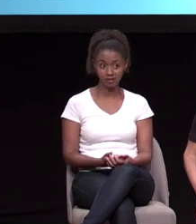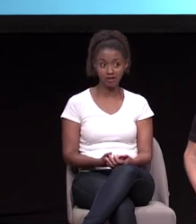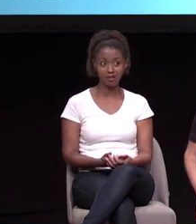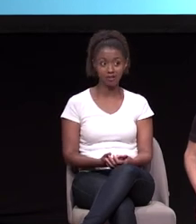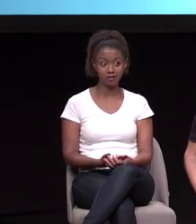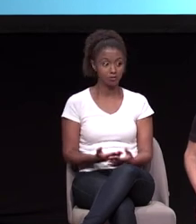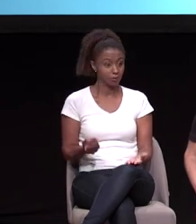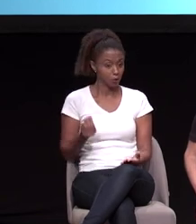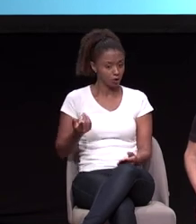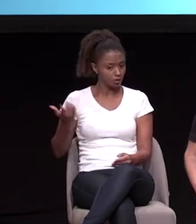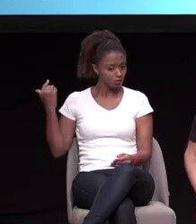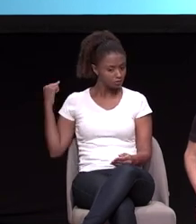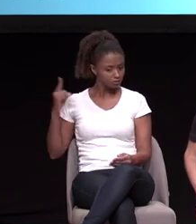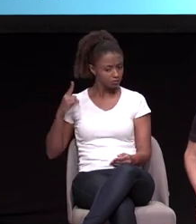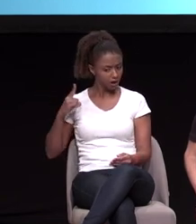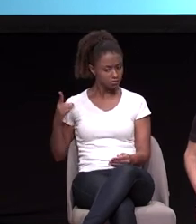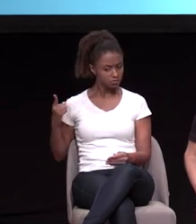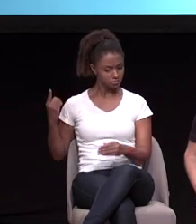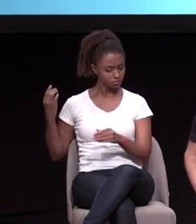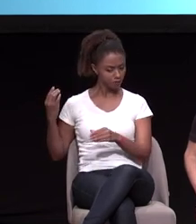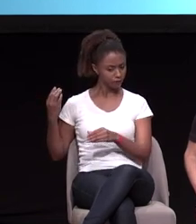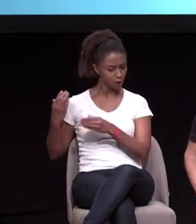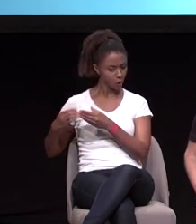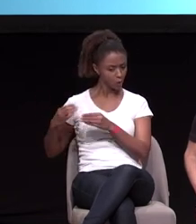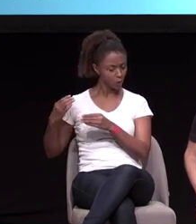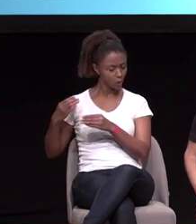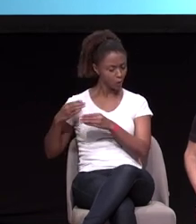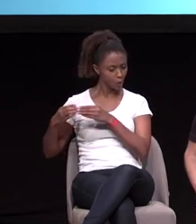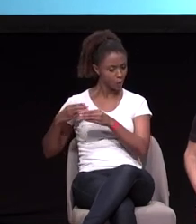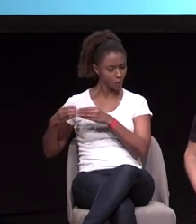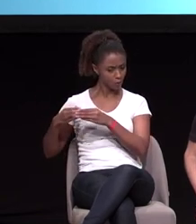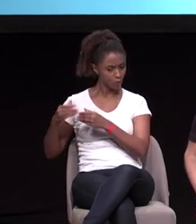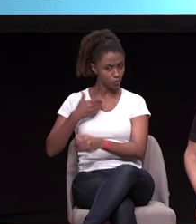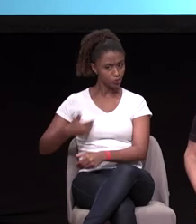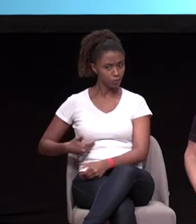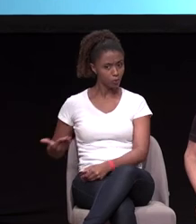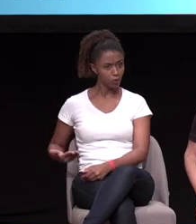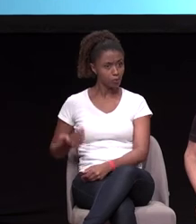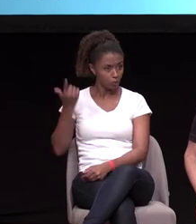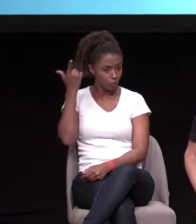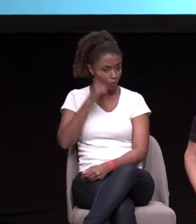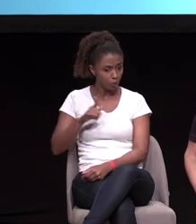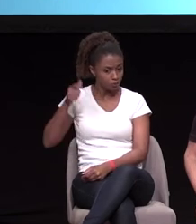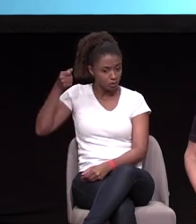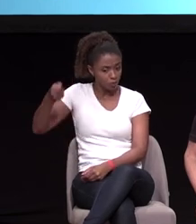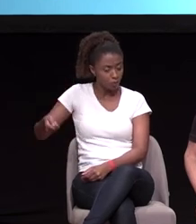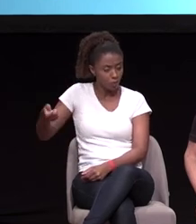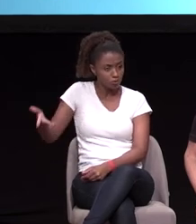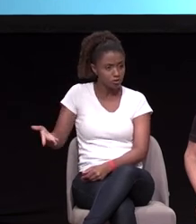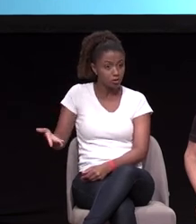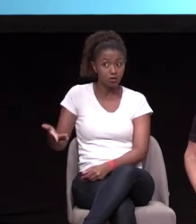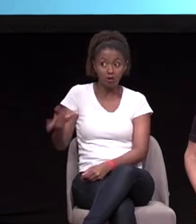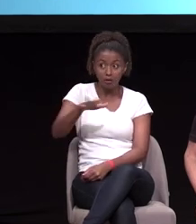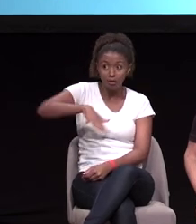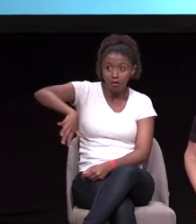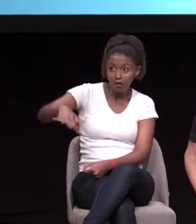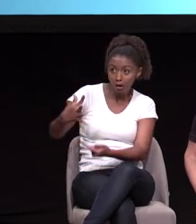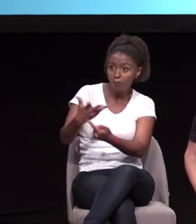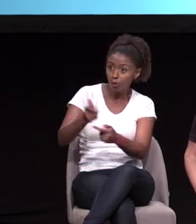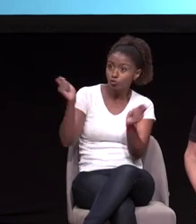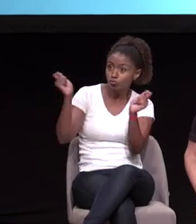concurso público de uma bolsa onde você tem artistas que poderão disputar